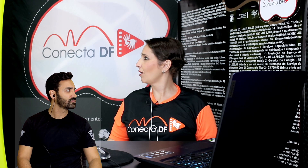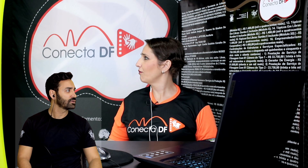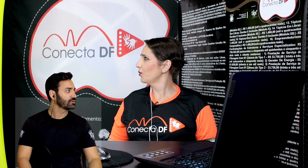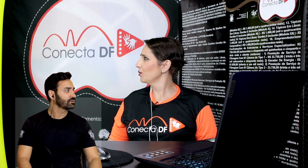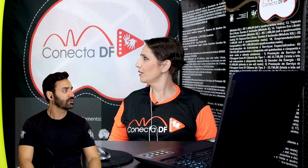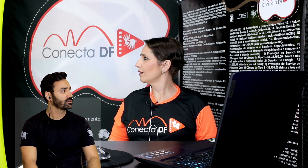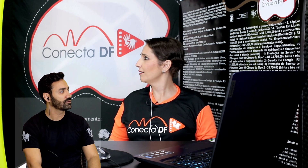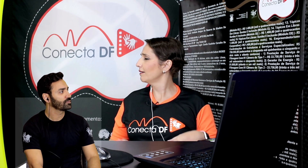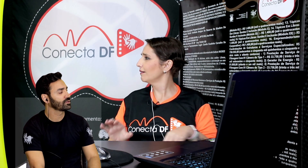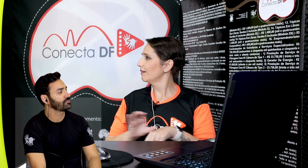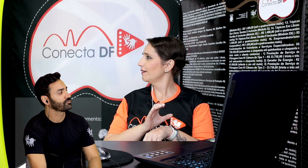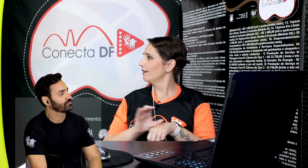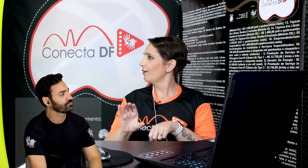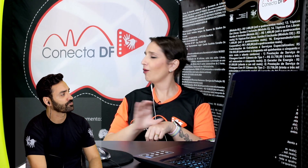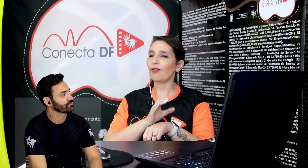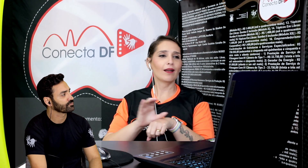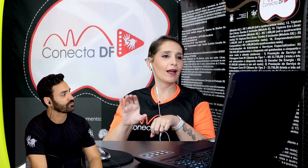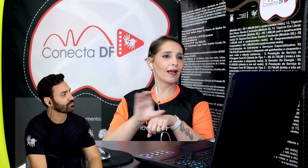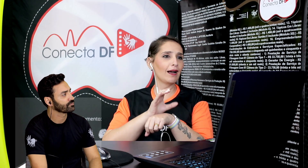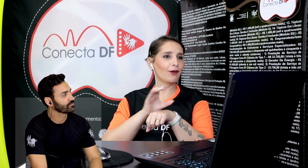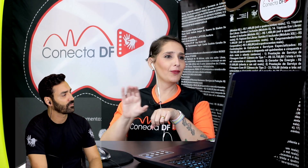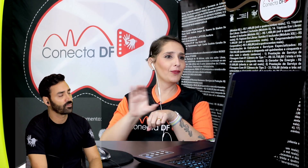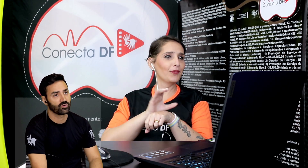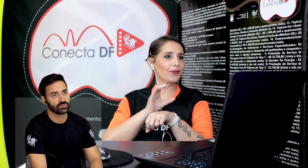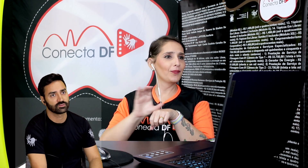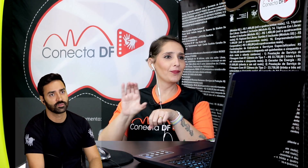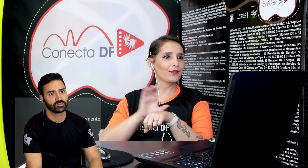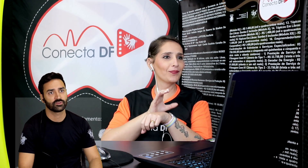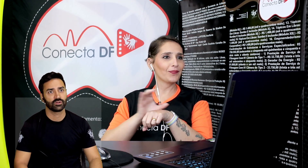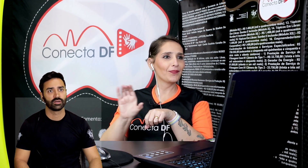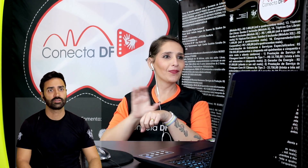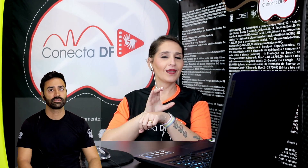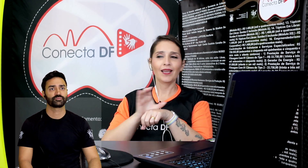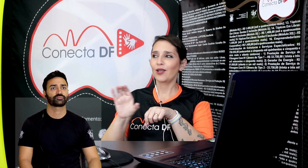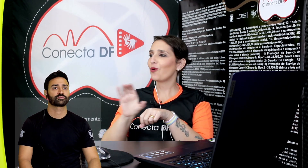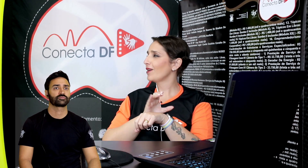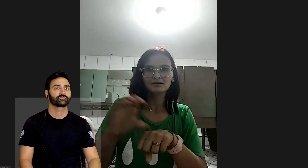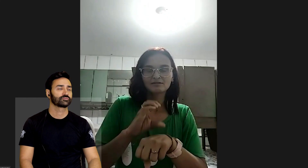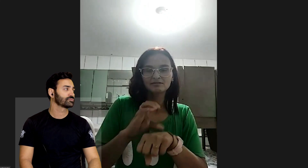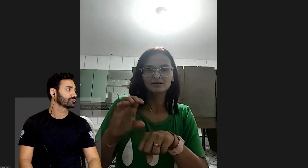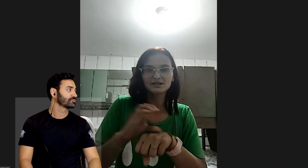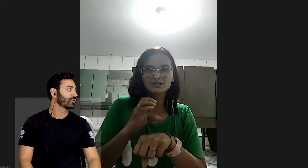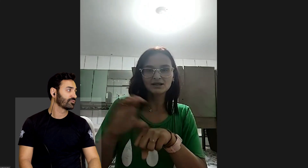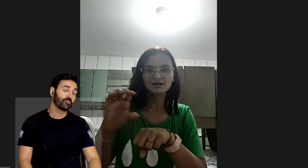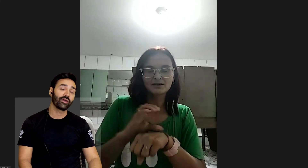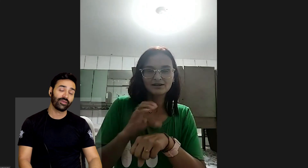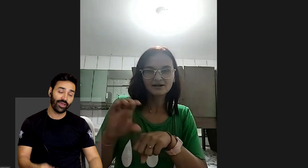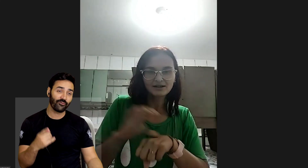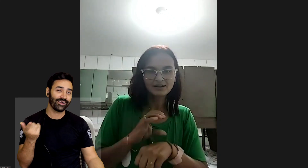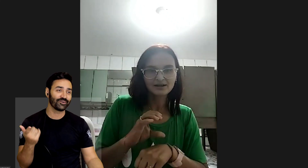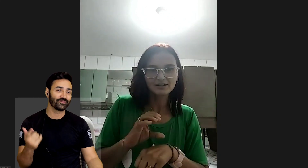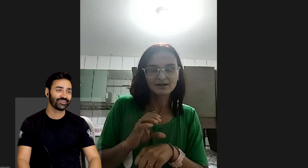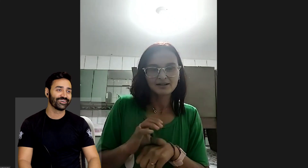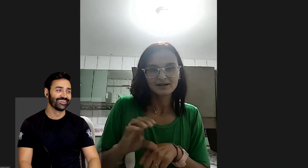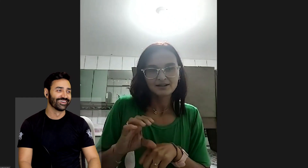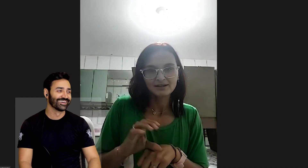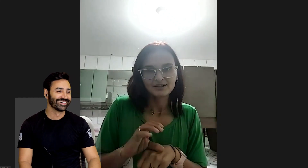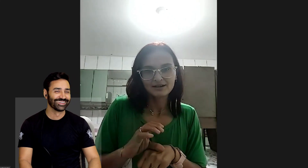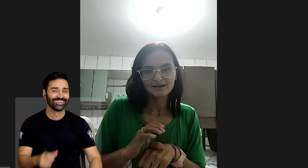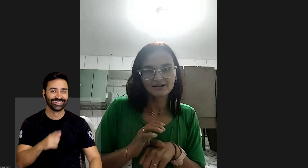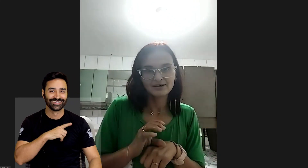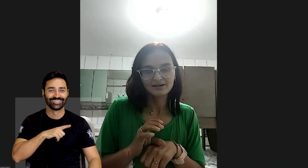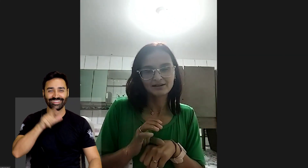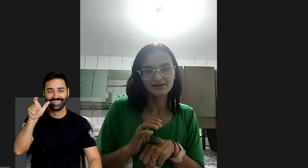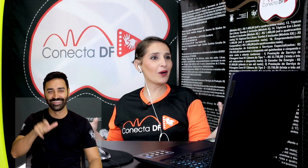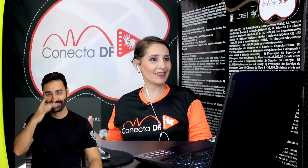É o da fruta? Ó, cacau. Eu conheço, esse aqui é o cacau, porque tem o